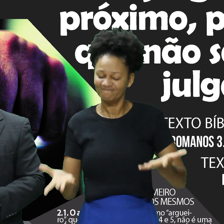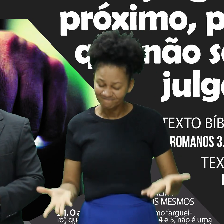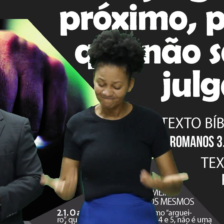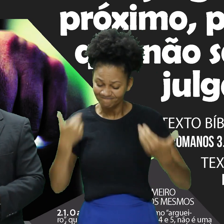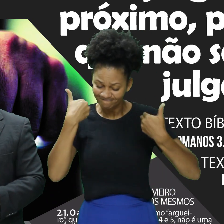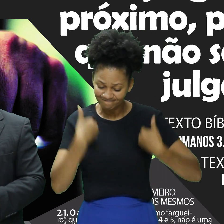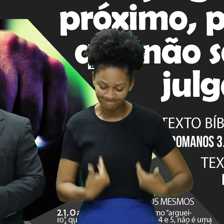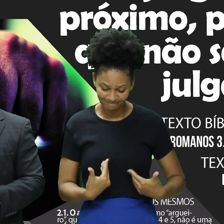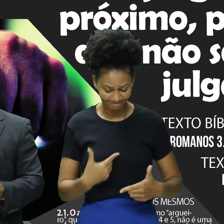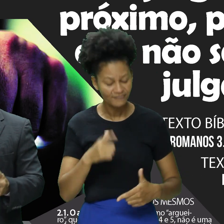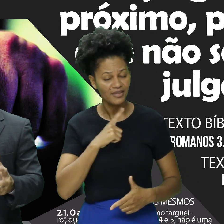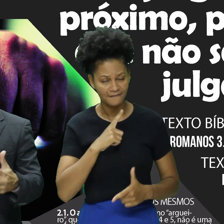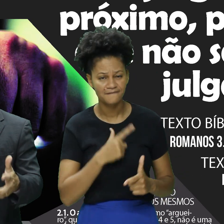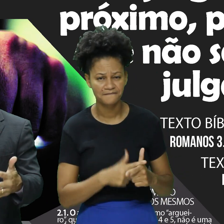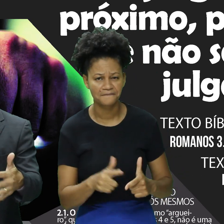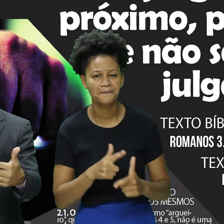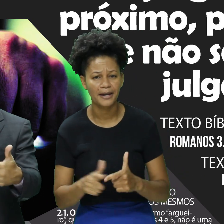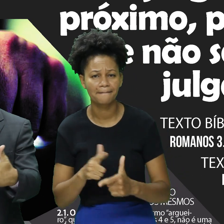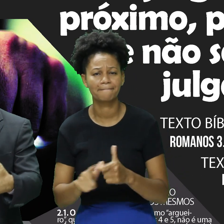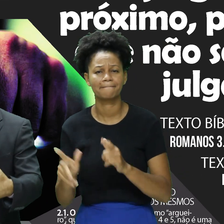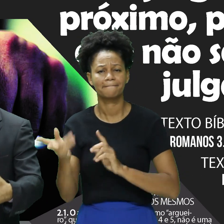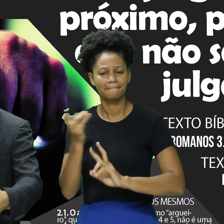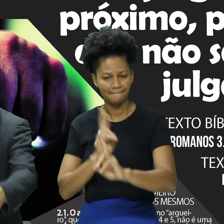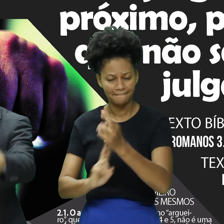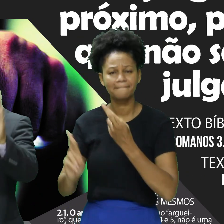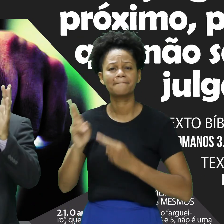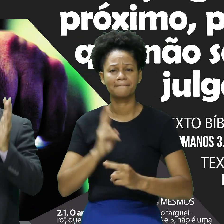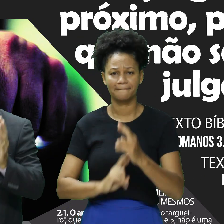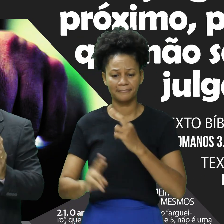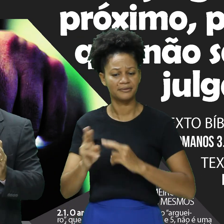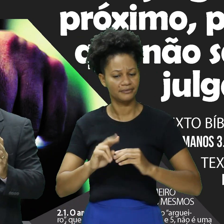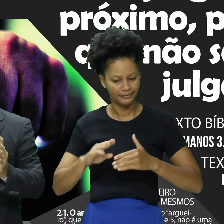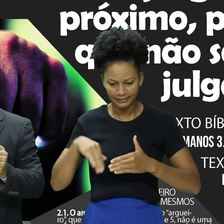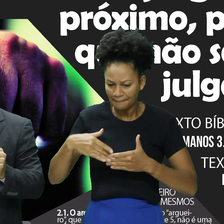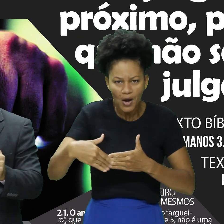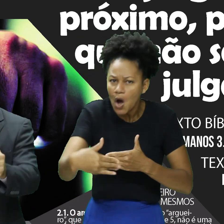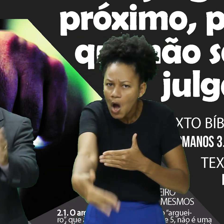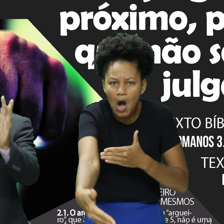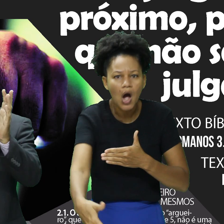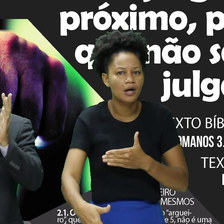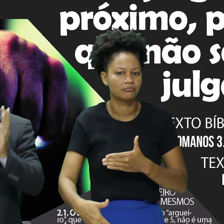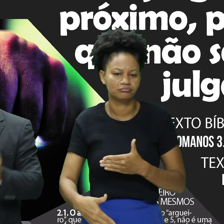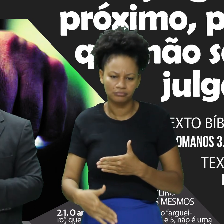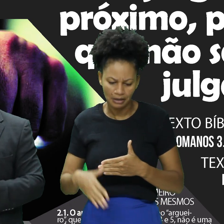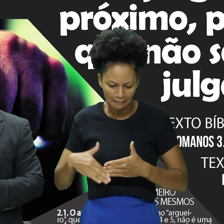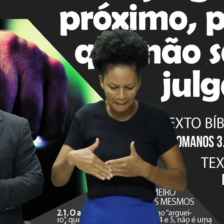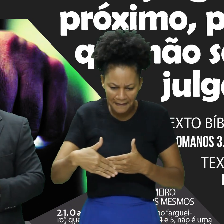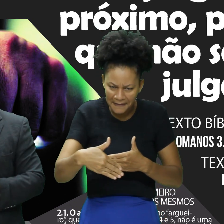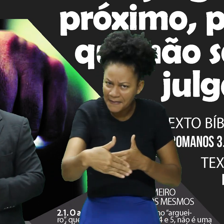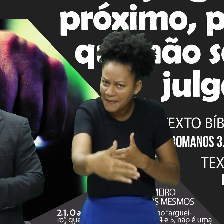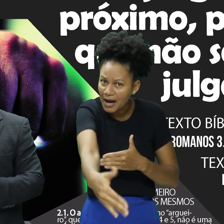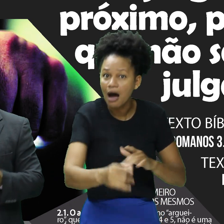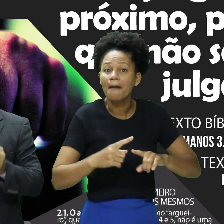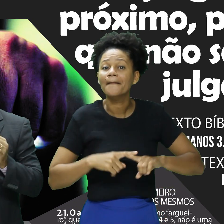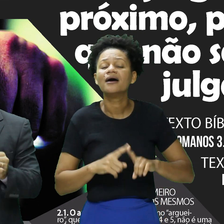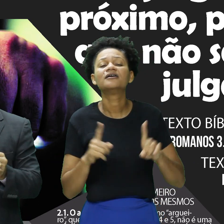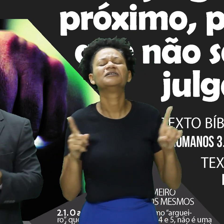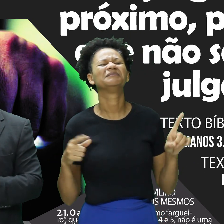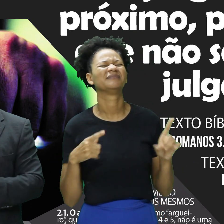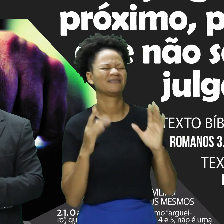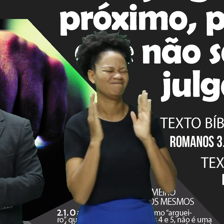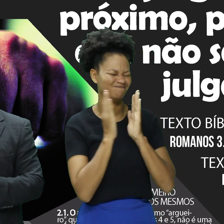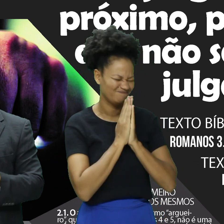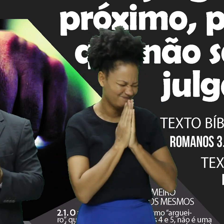Houve problemas de relacionamento segundos após e permaneceu por algum tempo. Mas eu orei